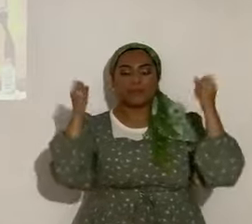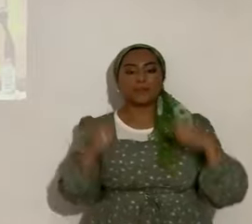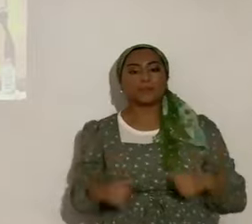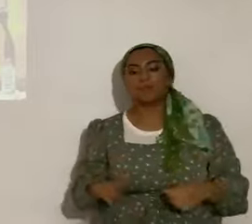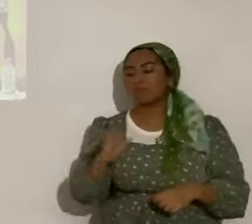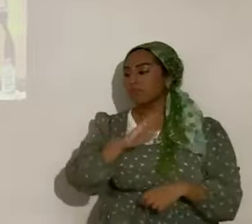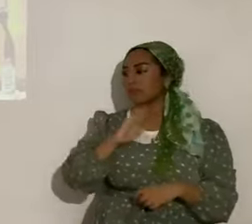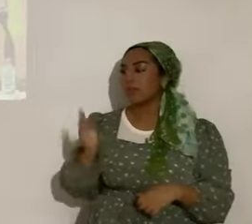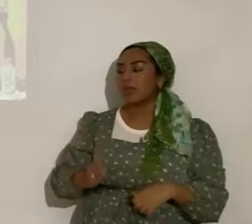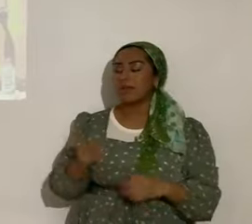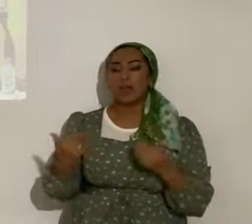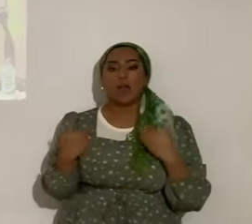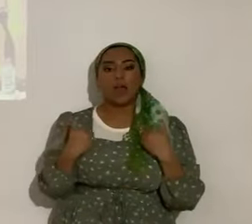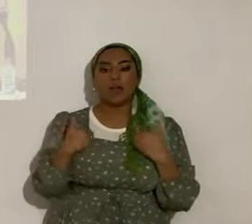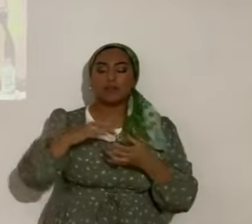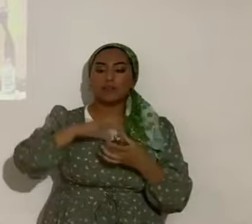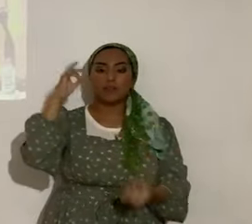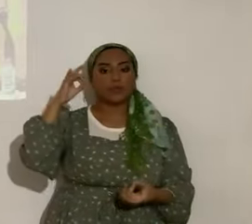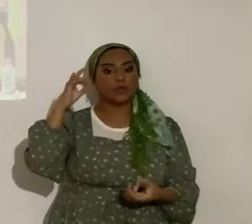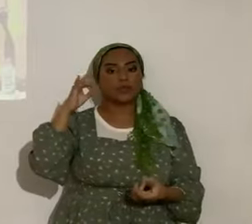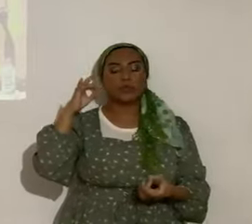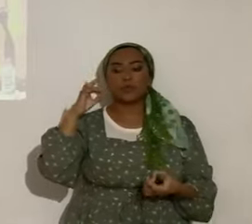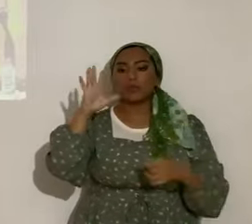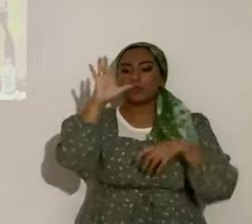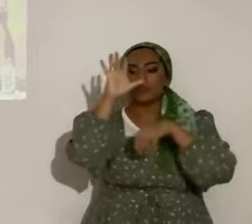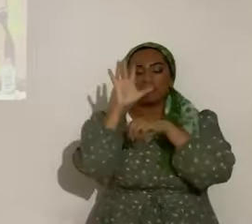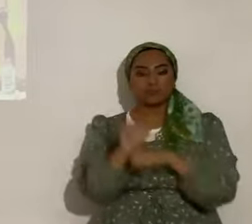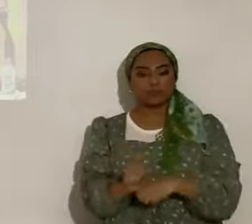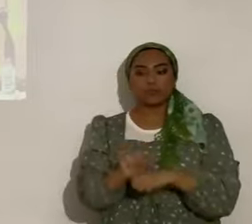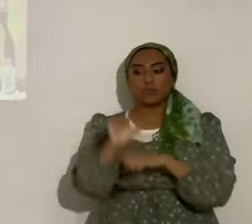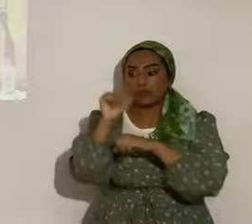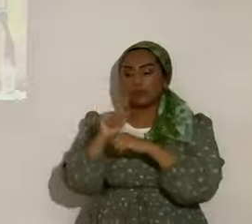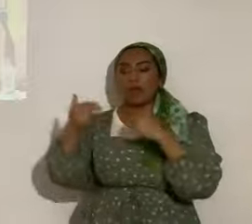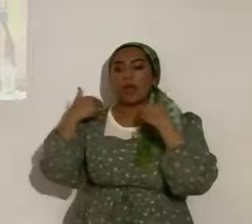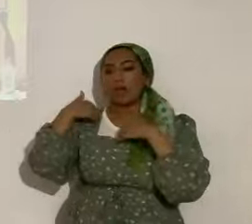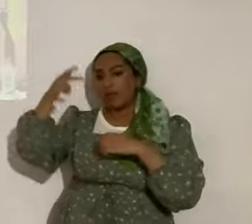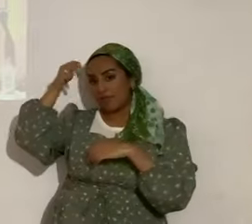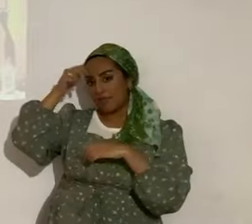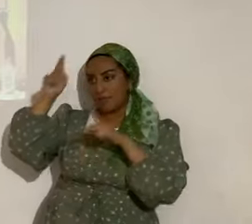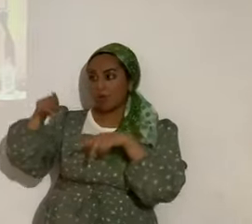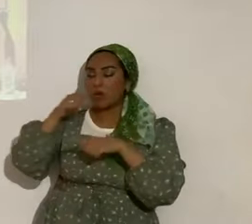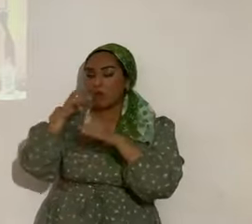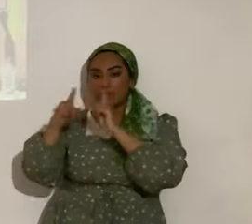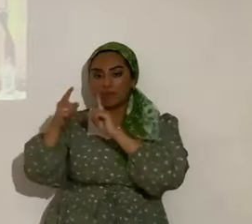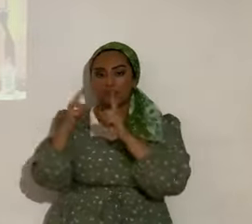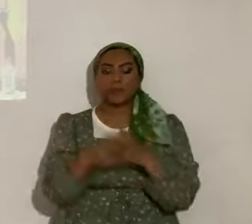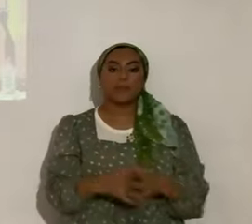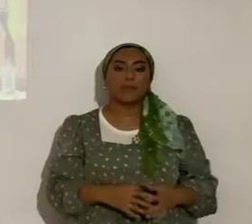Jamás tendrán experiencia espiritual, dominio. El dominio lo tiene el diablo y la persona que los ofendió.